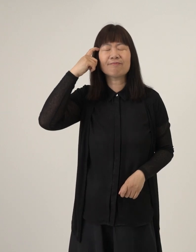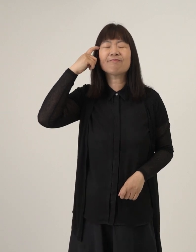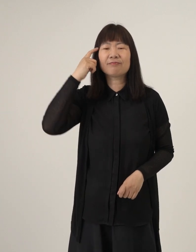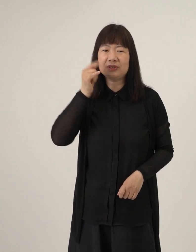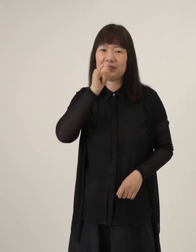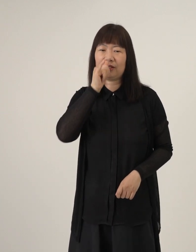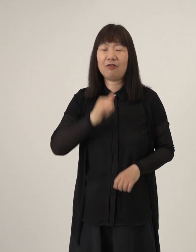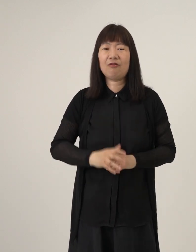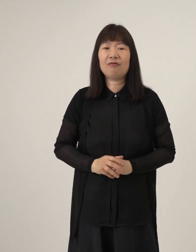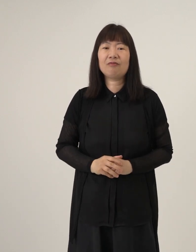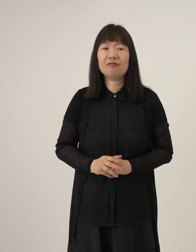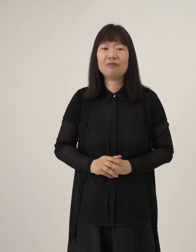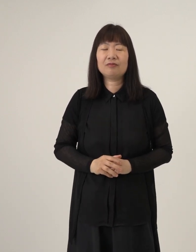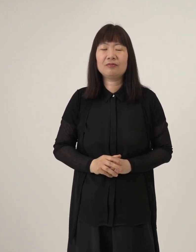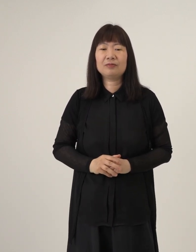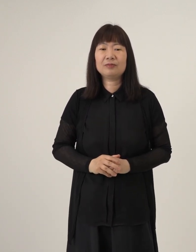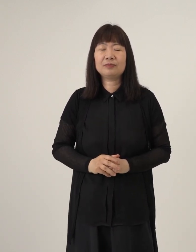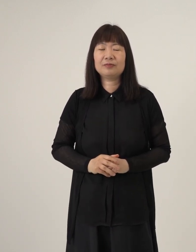솟아나요.